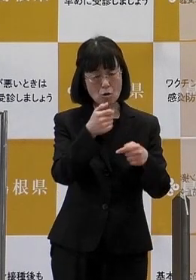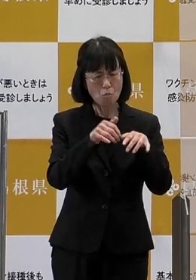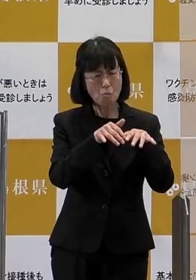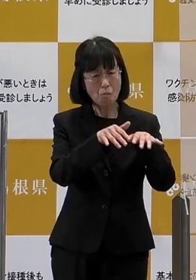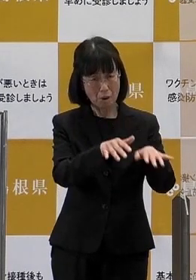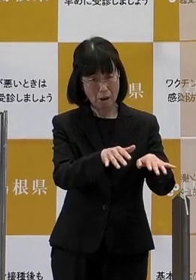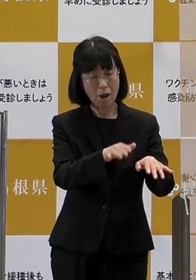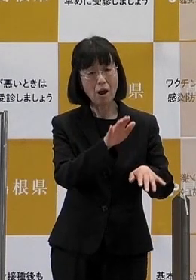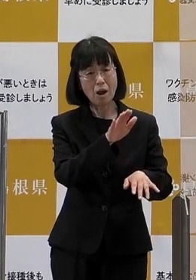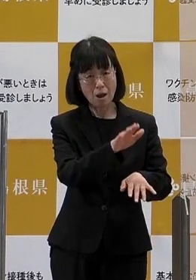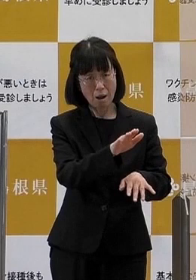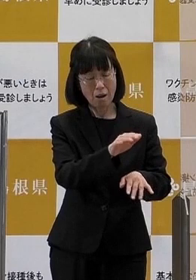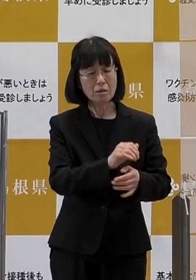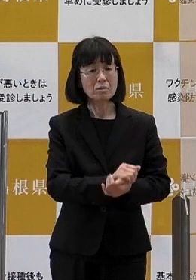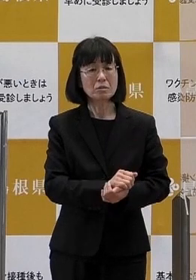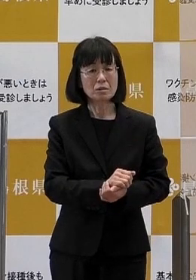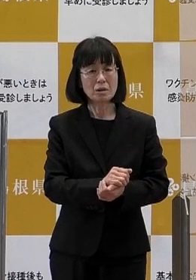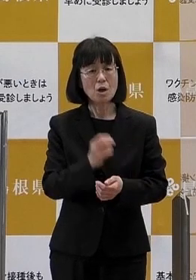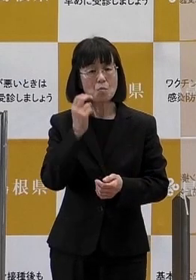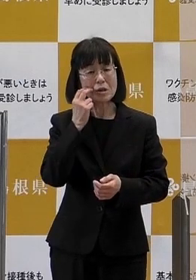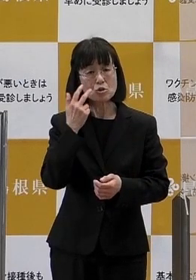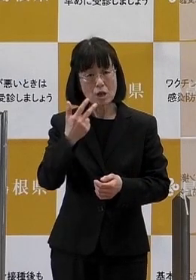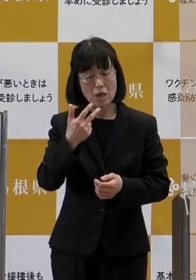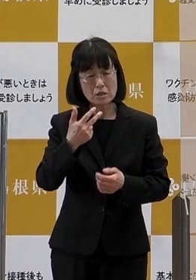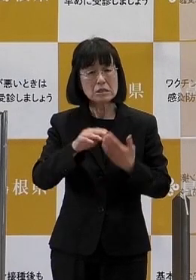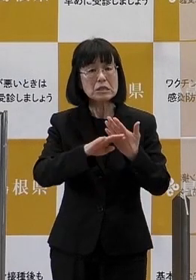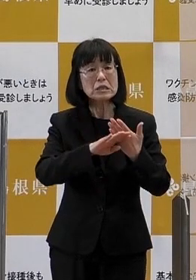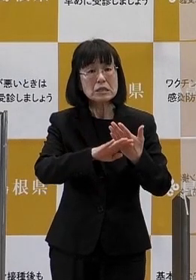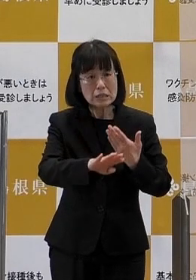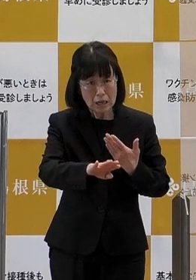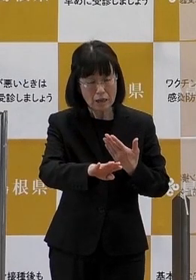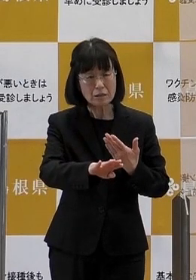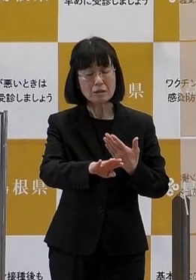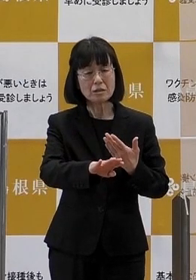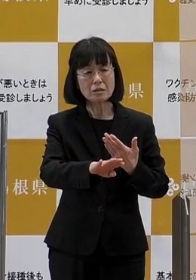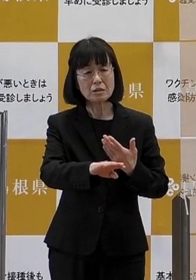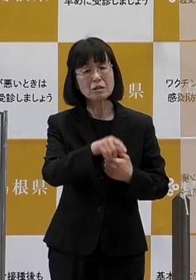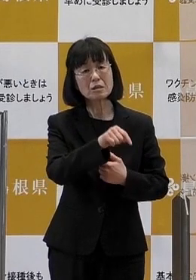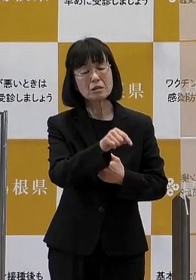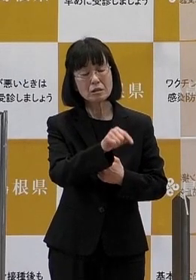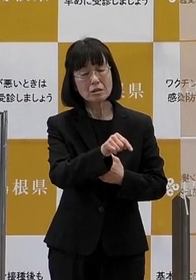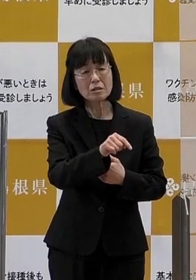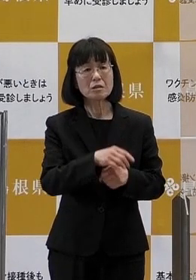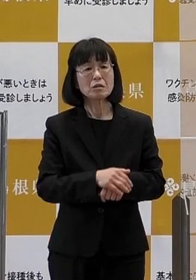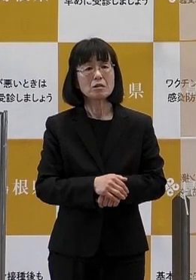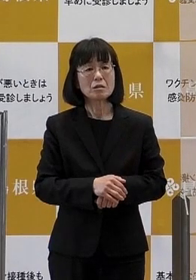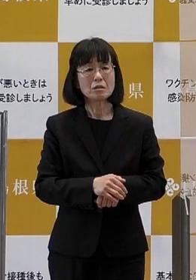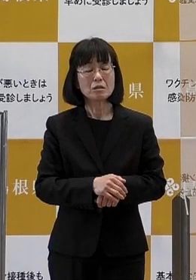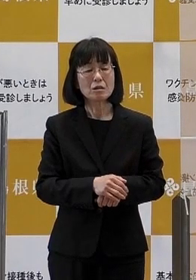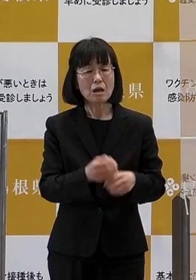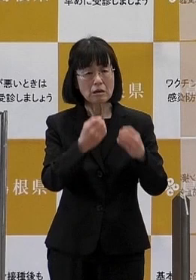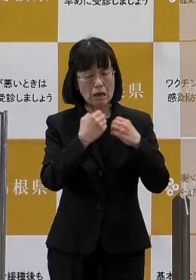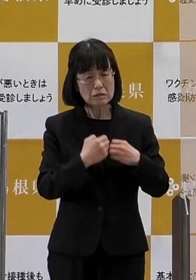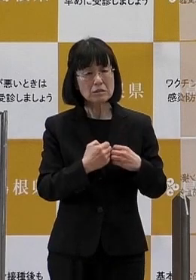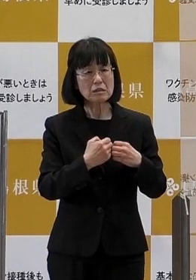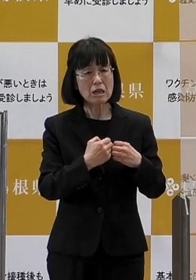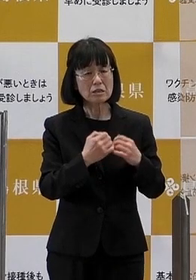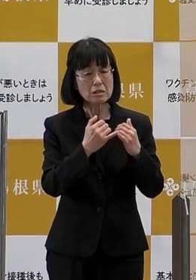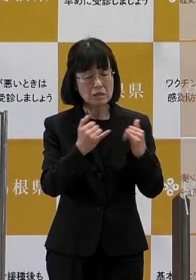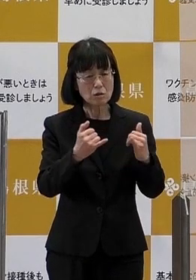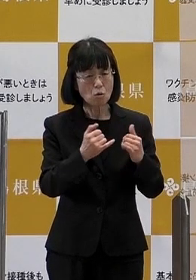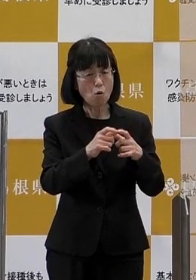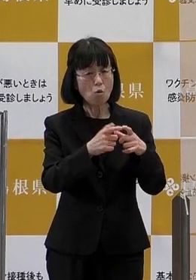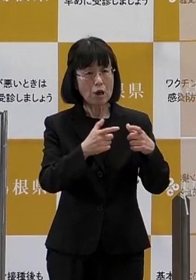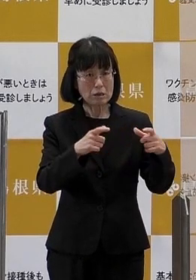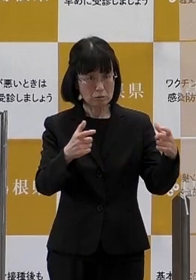波は、まあ、松江市以外の、まあ、感染増加に対してどう対応する